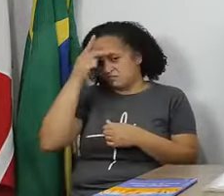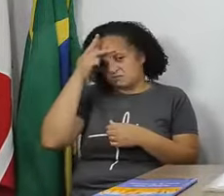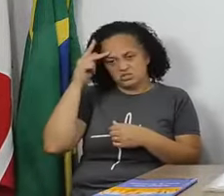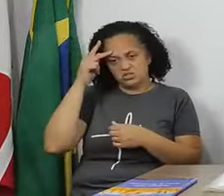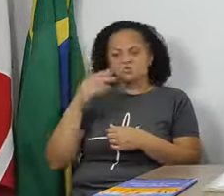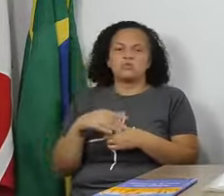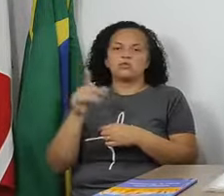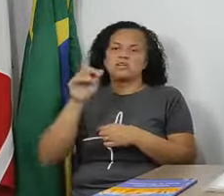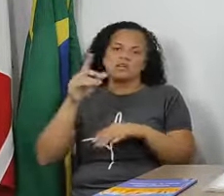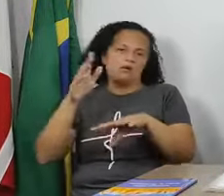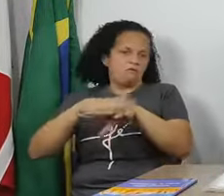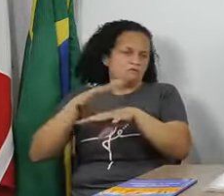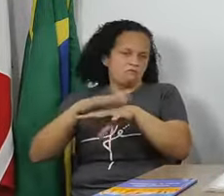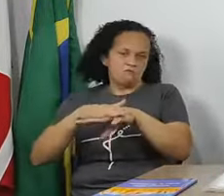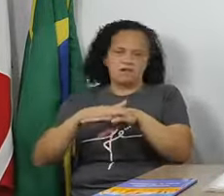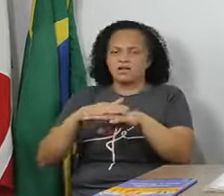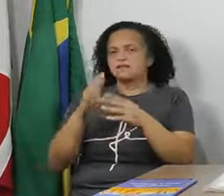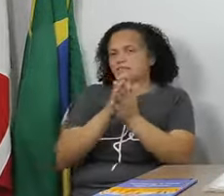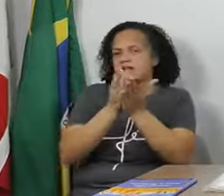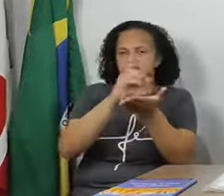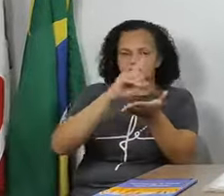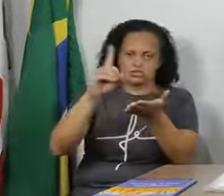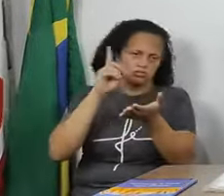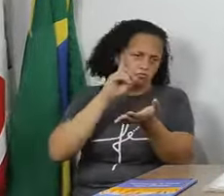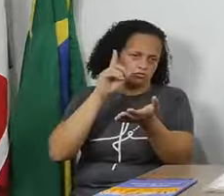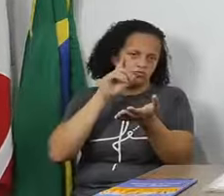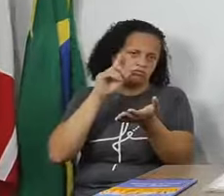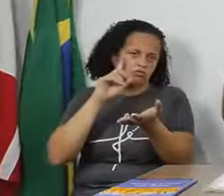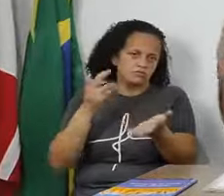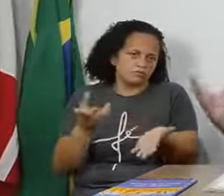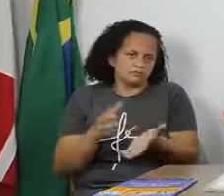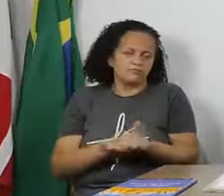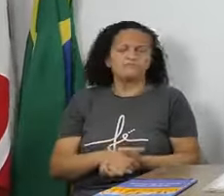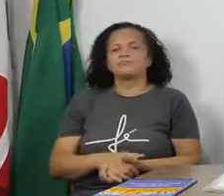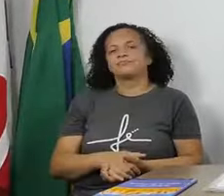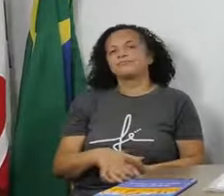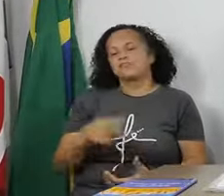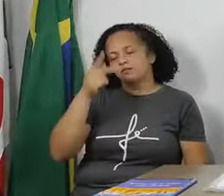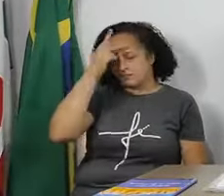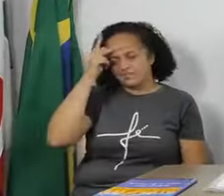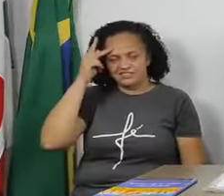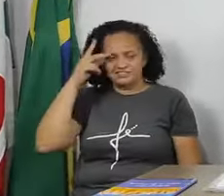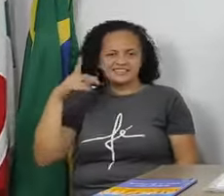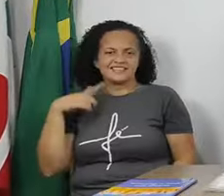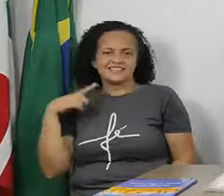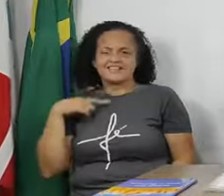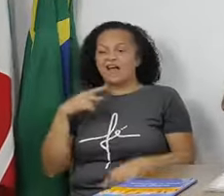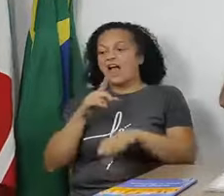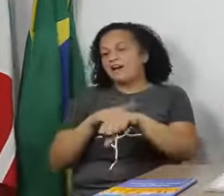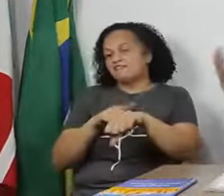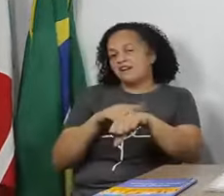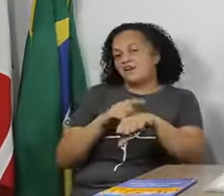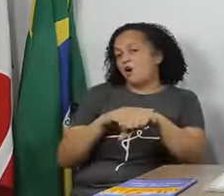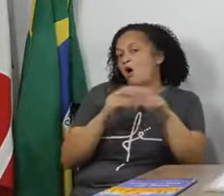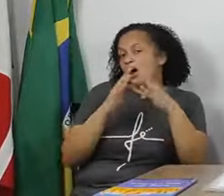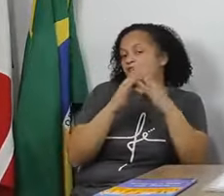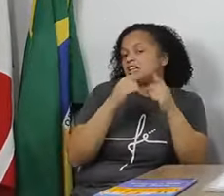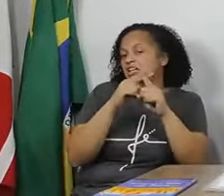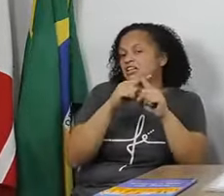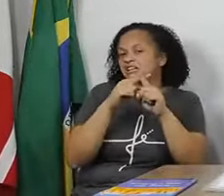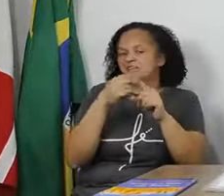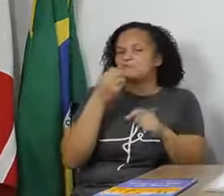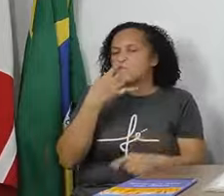tem raiz em si mesma. Então é aquela empolgação momentânea, né? É aquela alegria